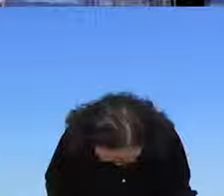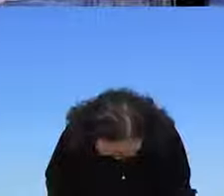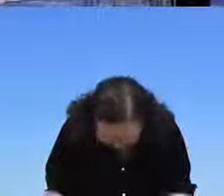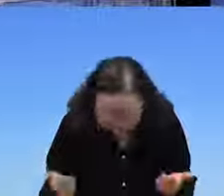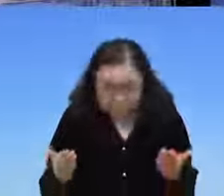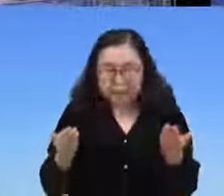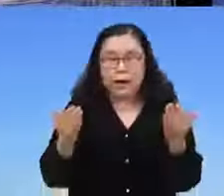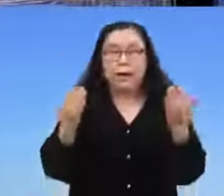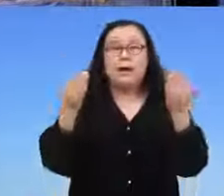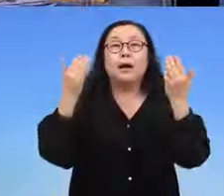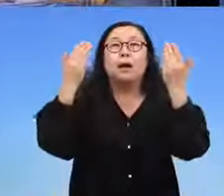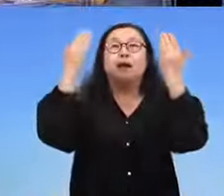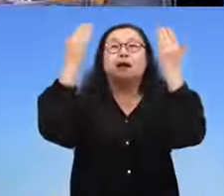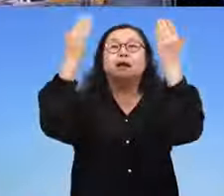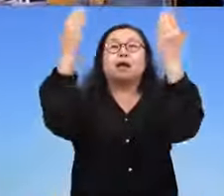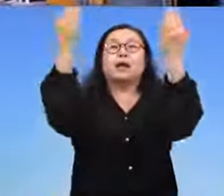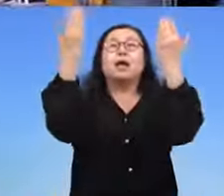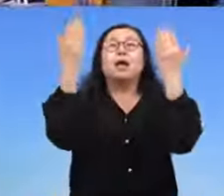엎드려